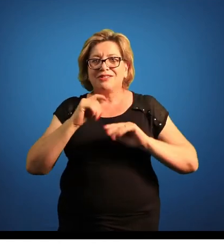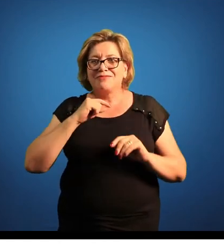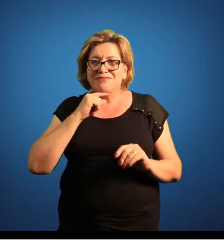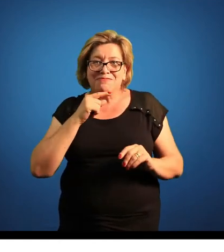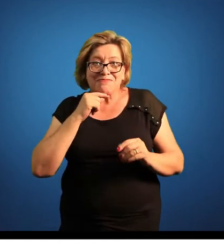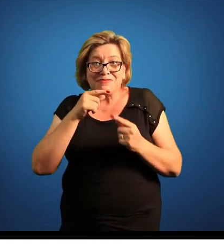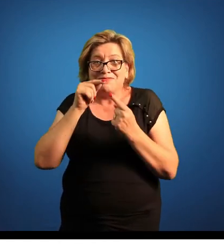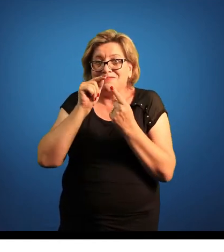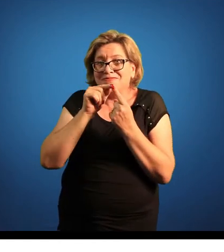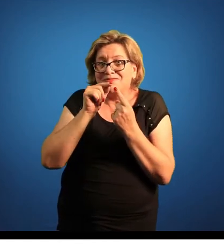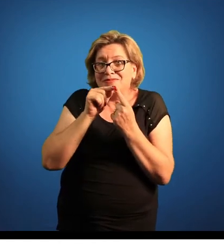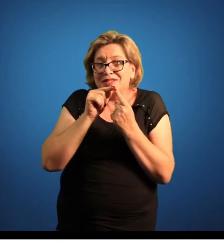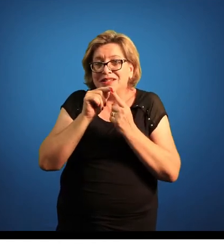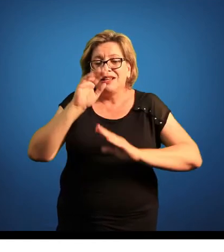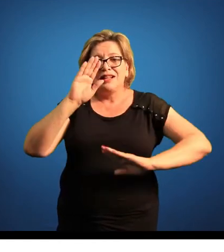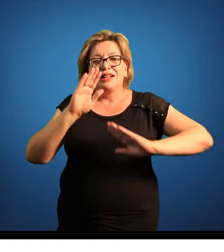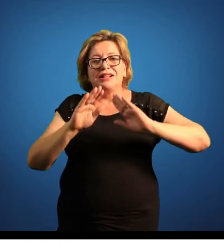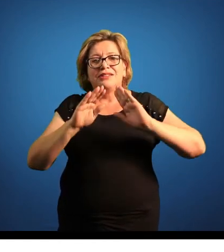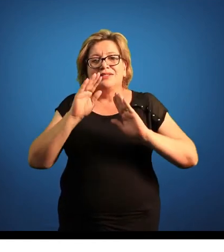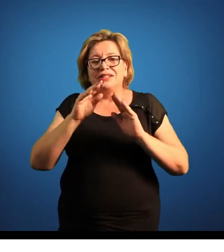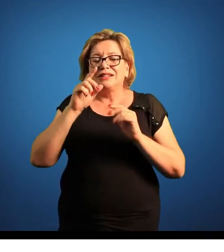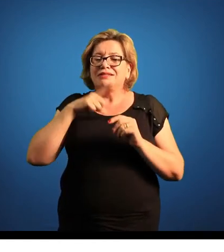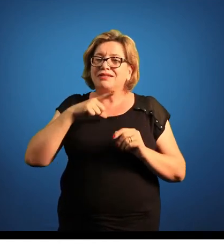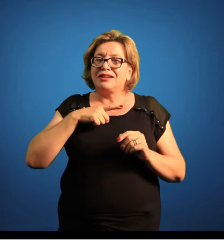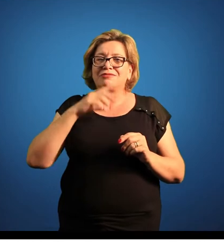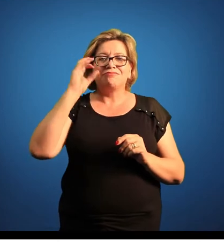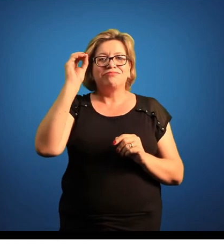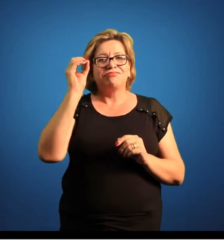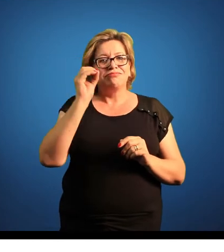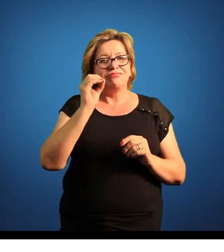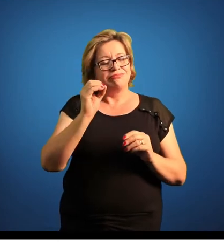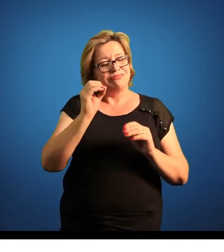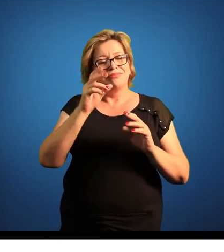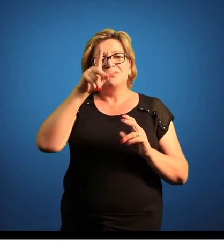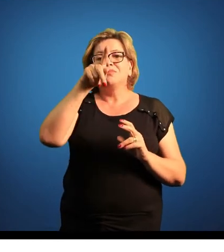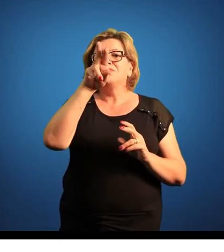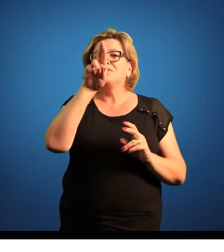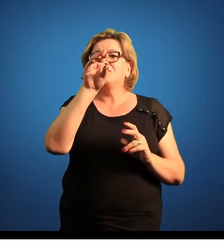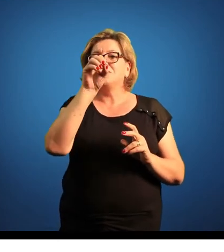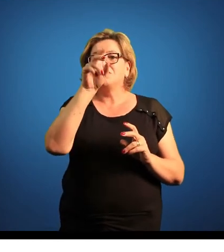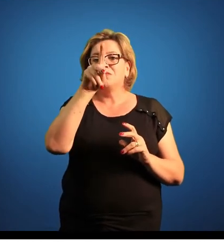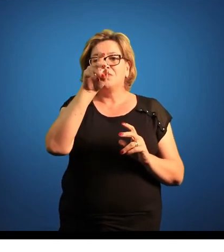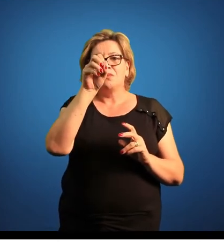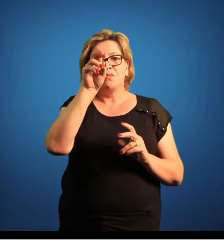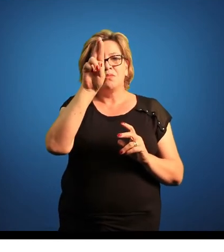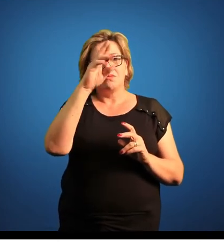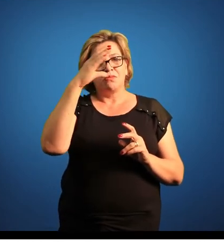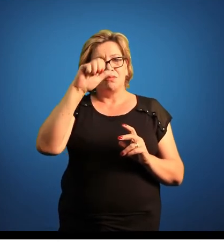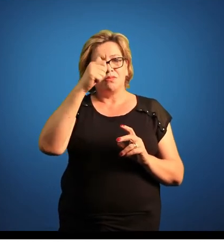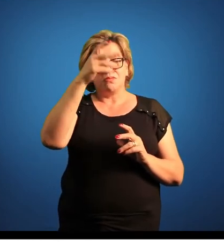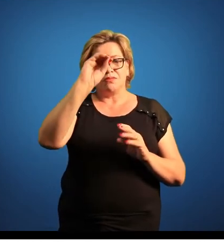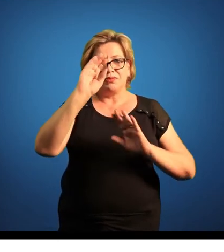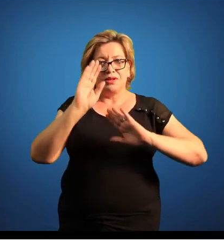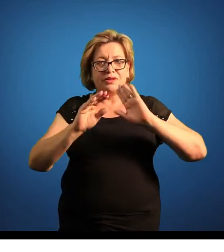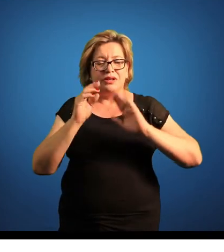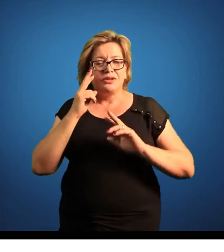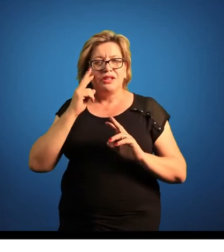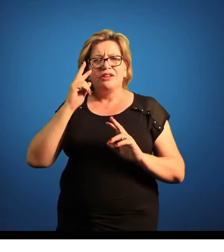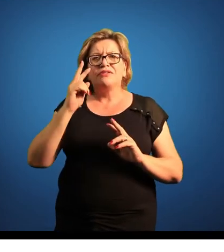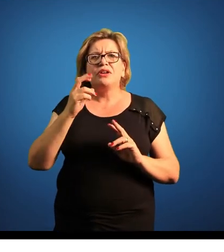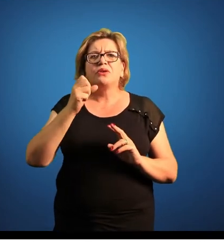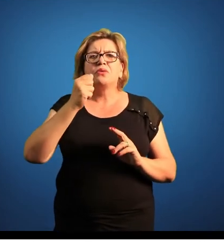média. No máximo, você vai ter uma proporção. Vou imaginar que, por alguma razão, fosse importante para a gente descobrir quantos